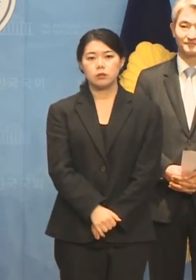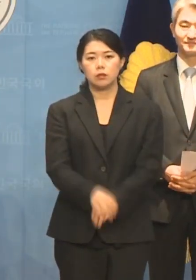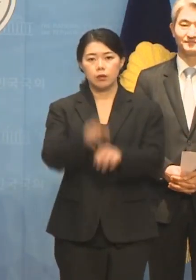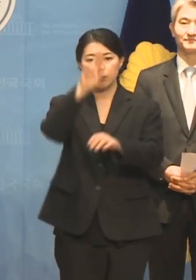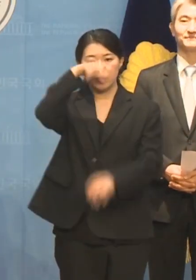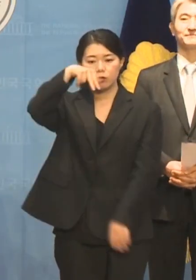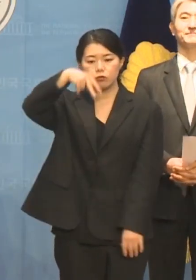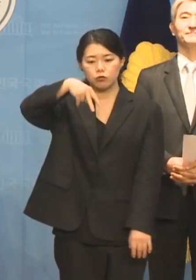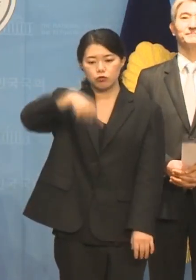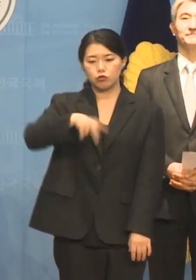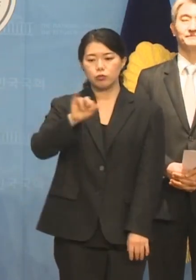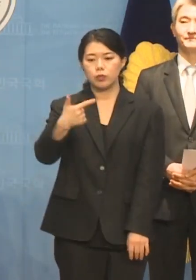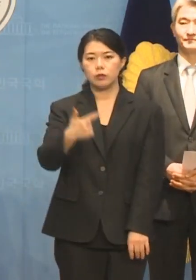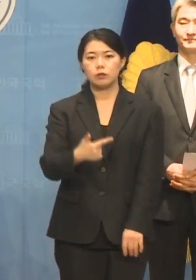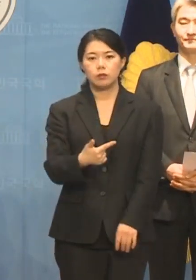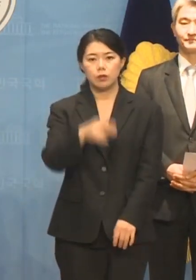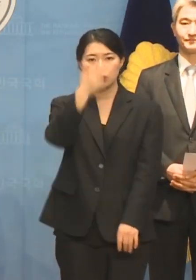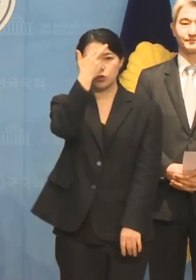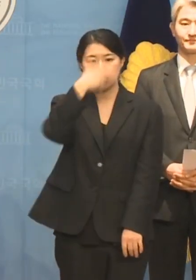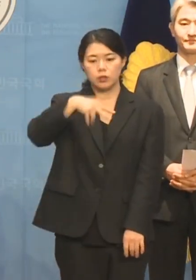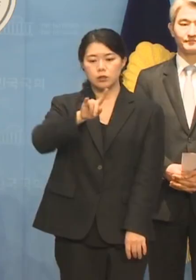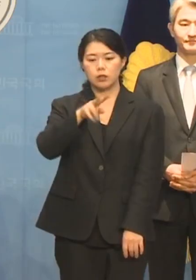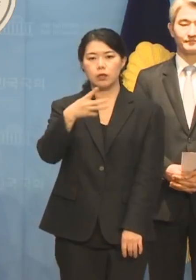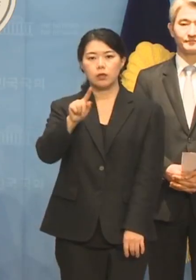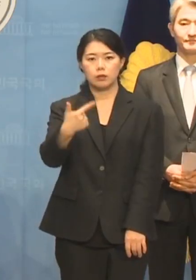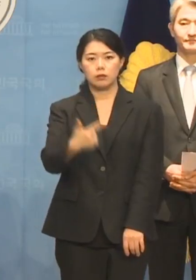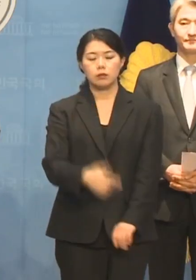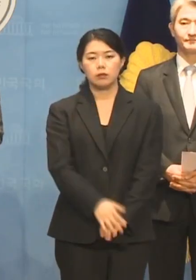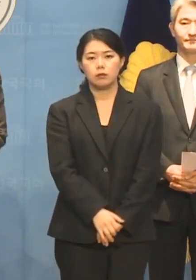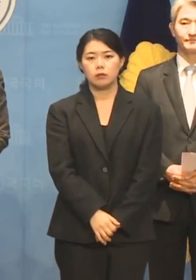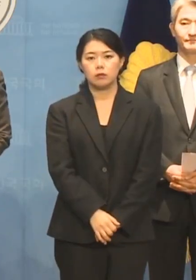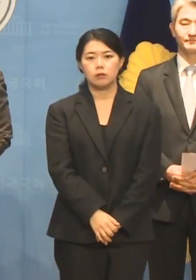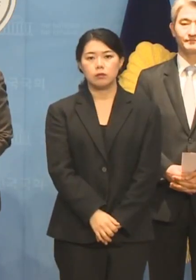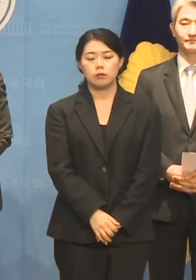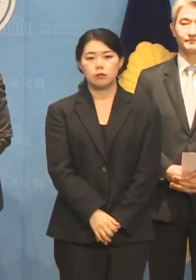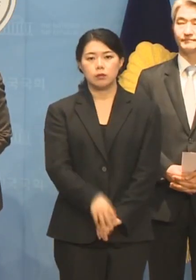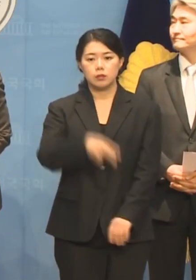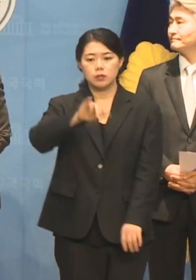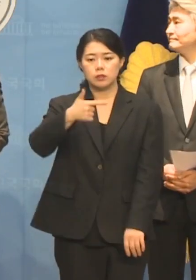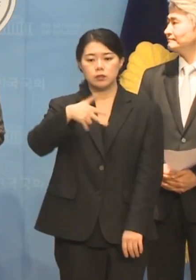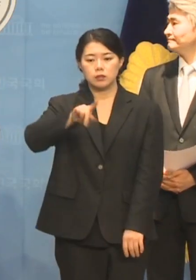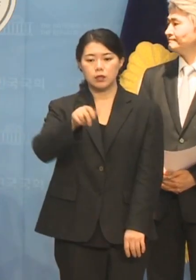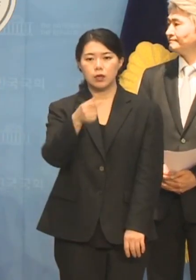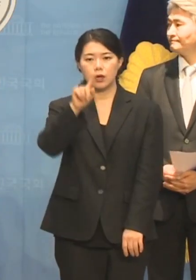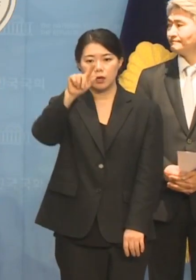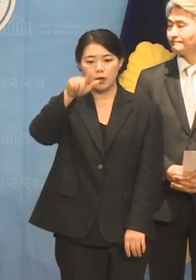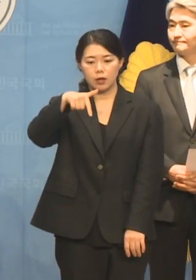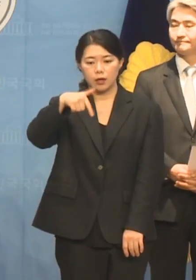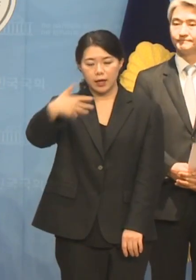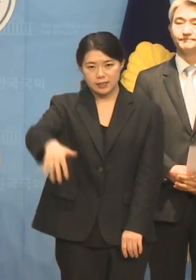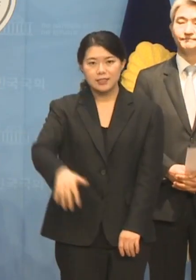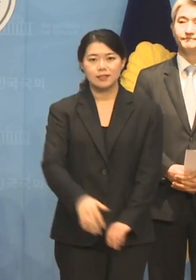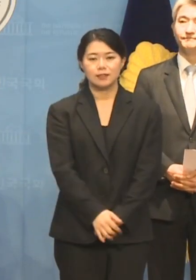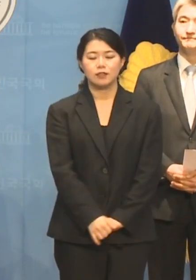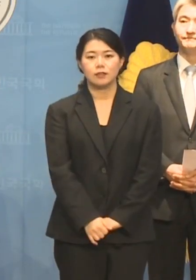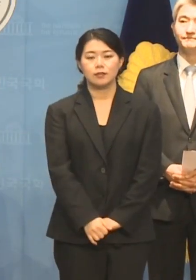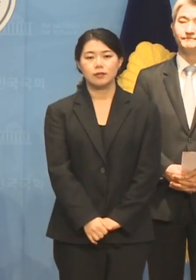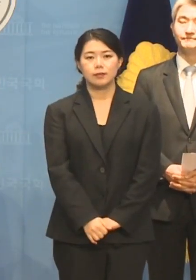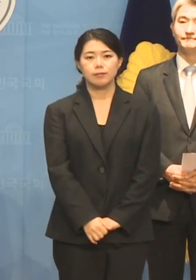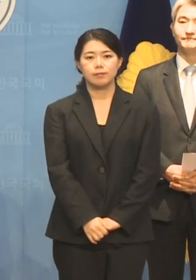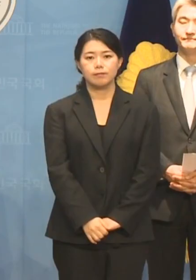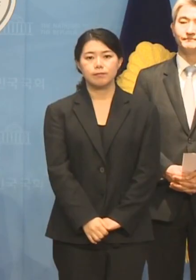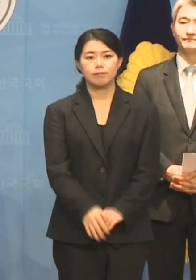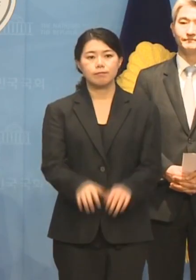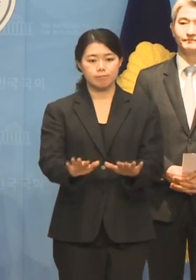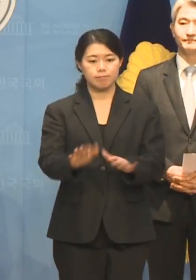박수빈 시의원님 오셨습니다. 최재란 시의원님 오셨습니다. 심재학 시의원님은 이제 아직 안 오셨고요. 자,